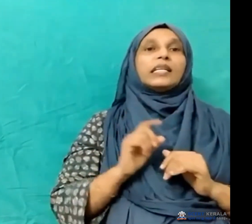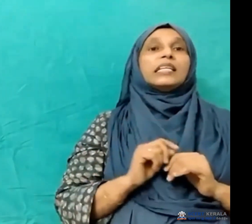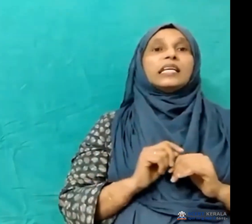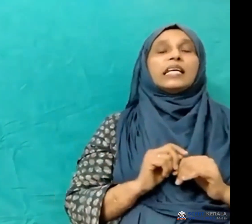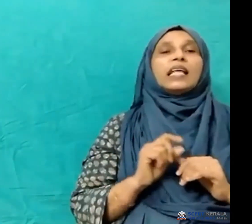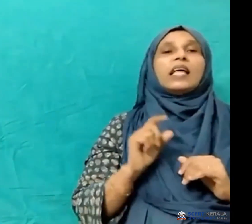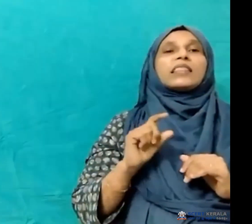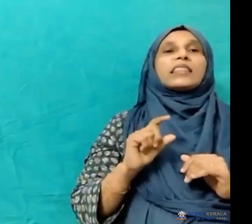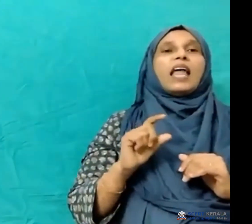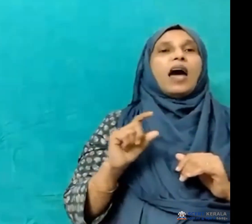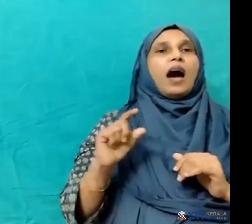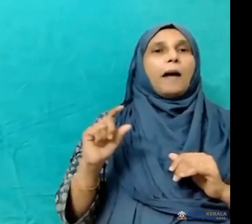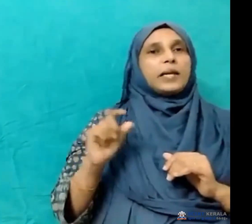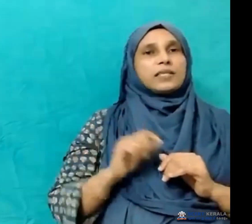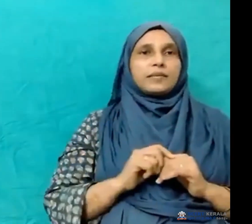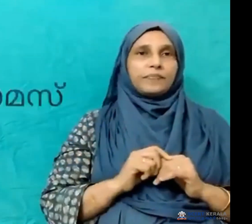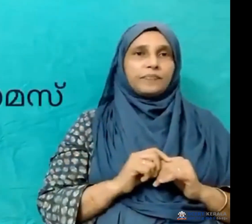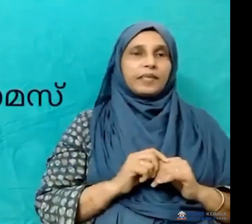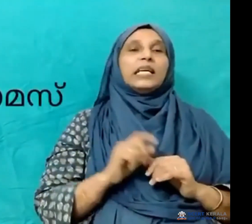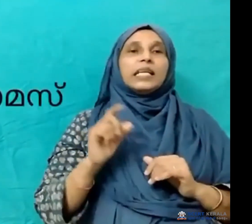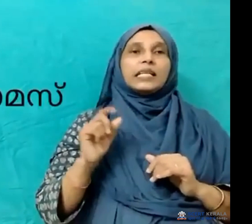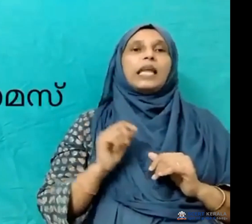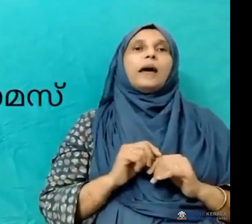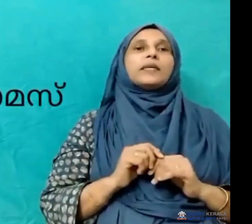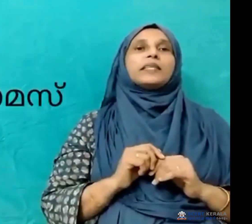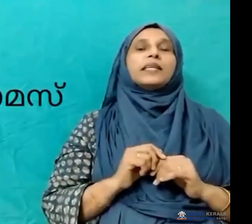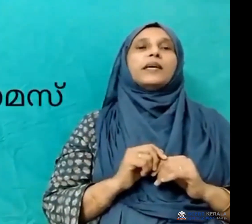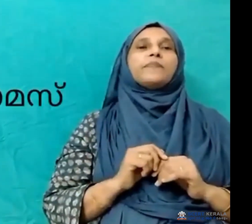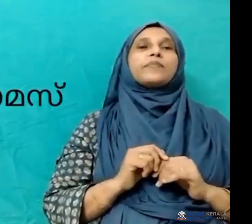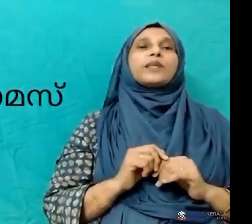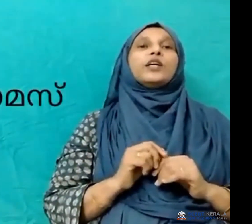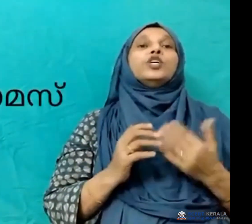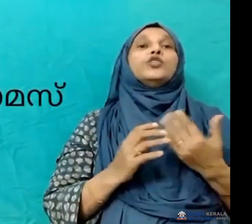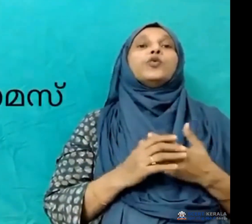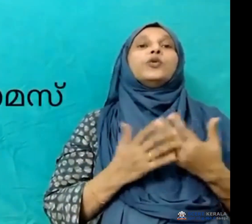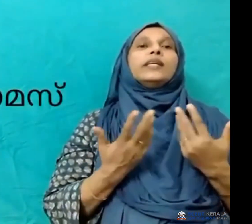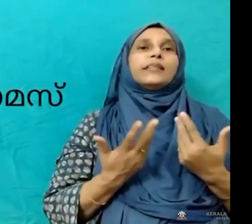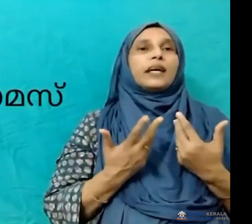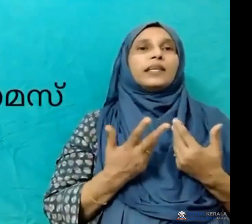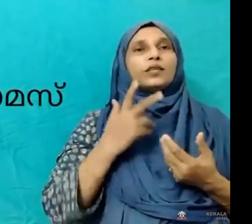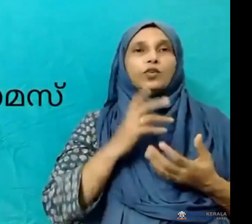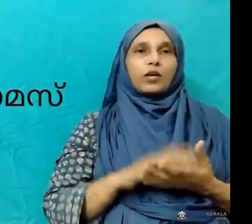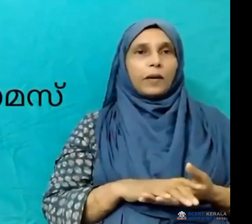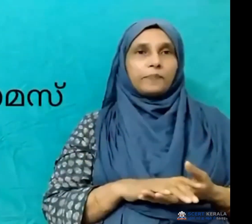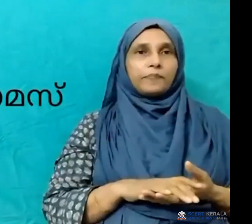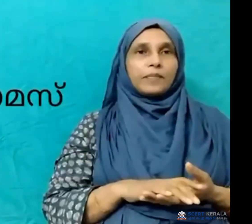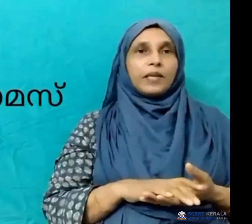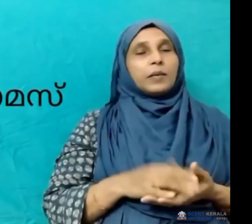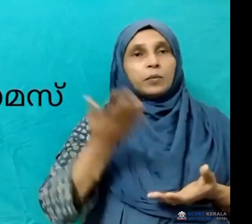എന്ത് തലാമസ്. ഈ തലാമസിന്റെ ജോലി എന്താണ് നോക്കാം. നമ്മൾ